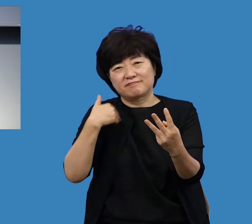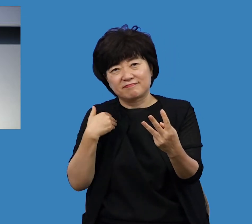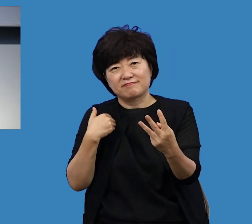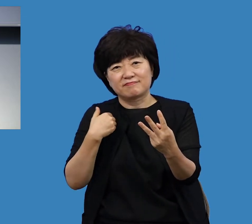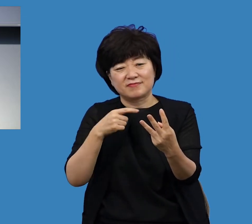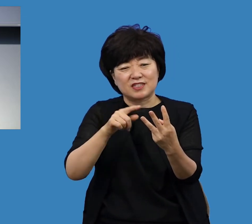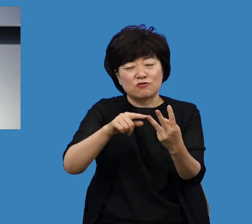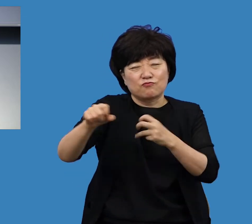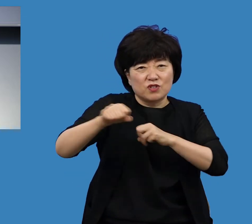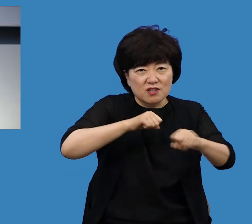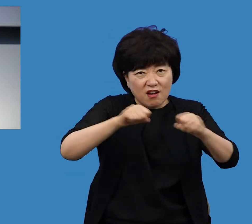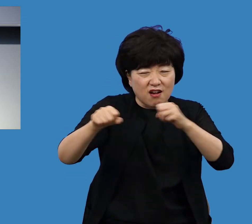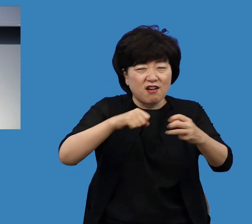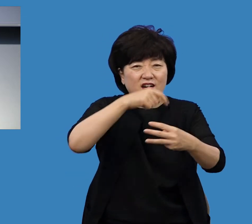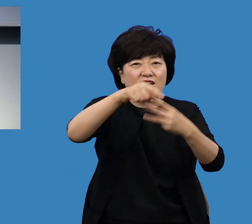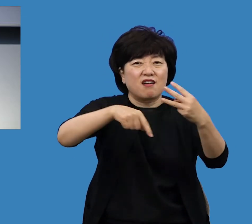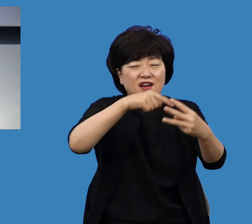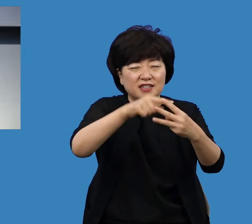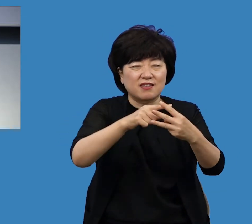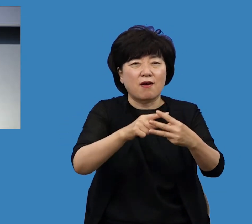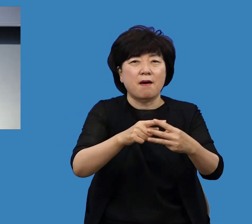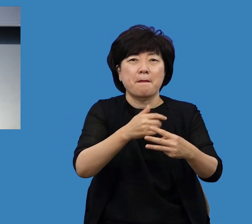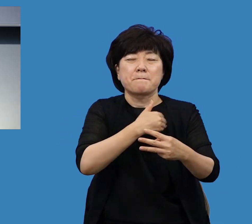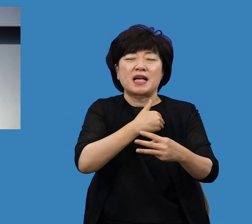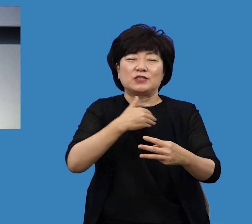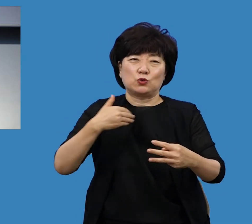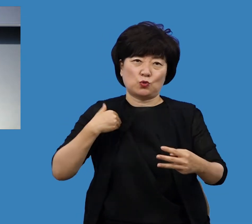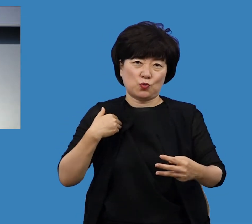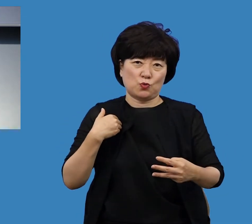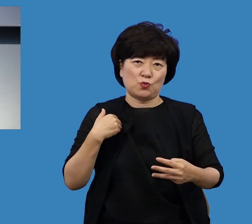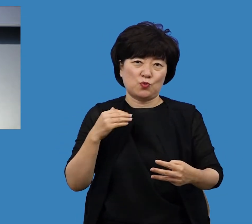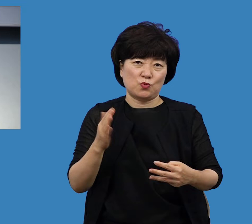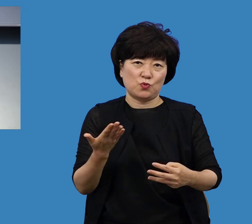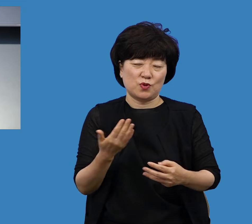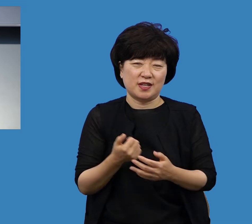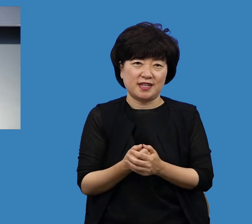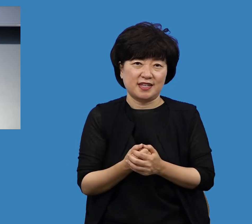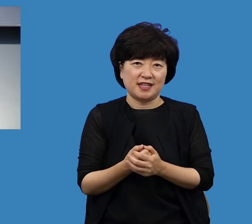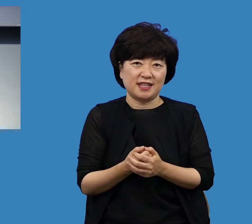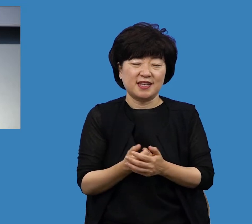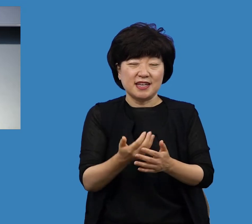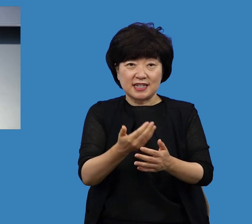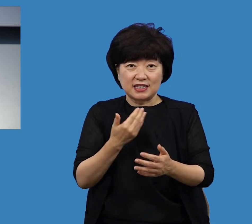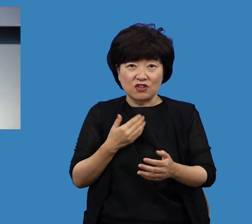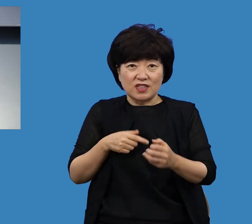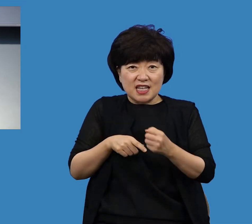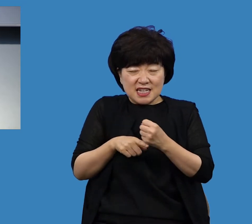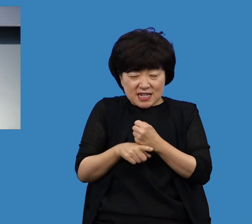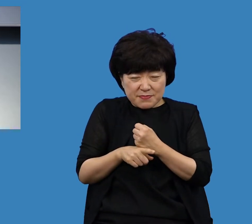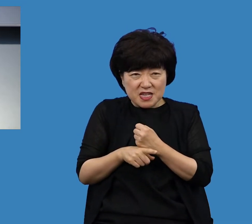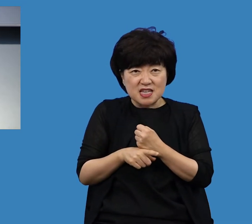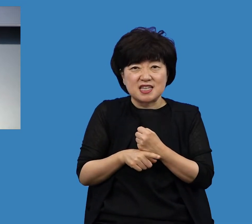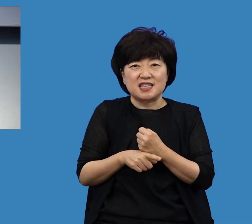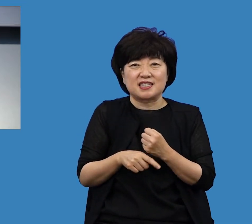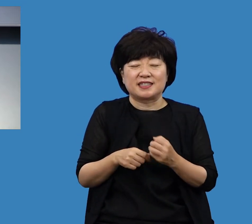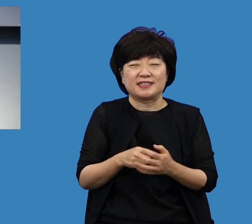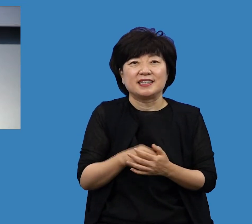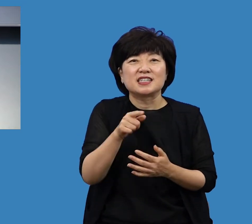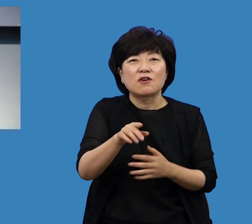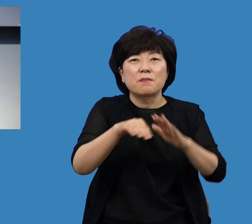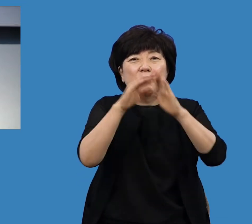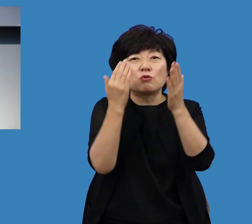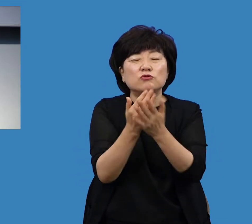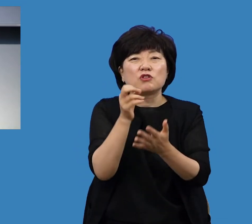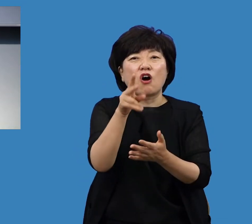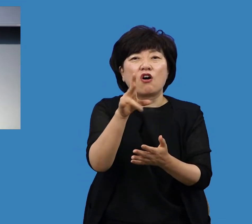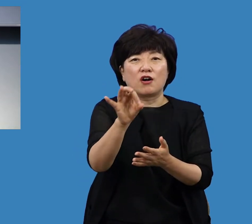왜냐하면 그게 의미이기 때문에 그래요. 그리고 그 이면엔 그것을 향한 갈망이 주어져 있기 때문에 그래요. 이것이 여러분 영입니다.